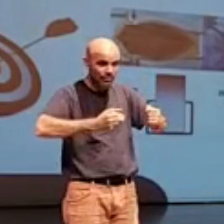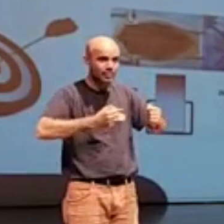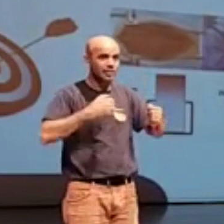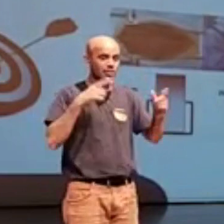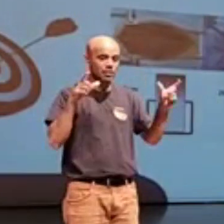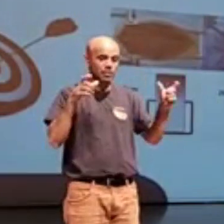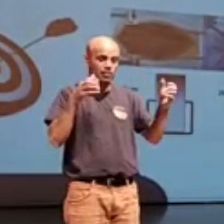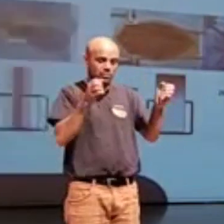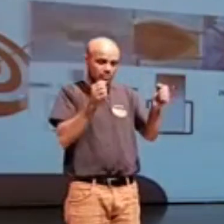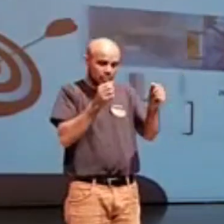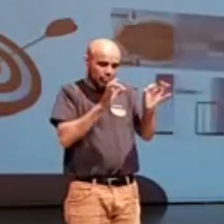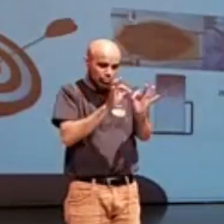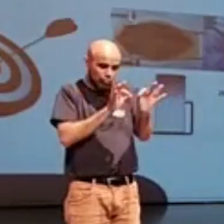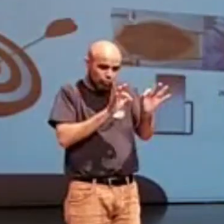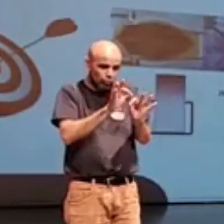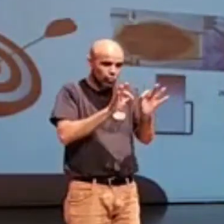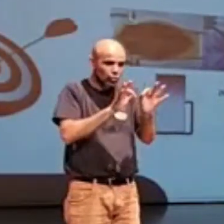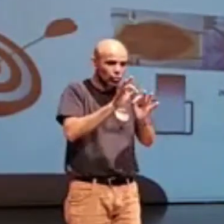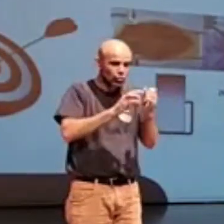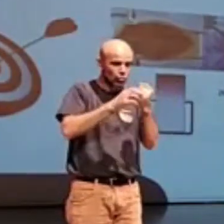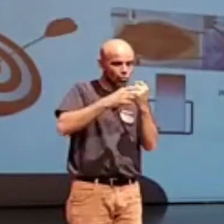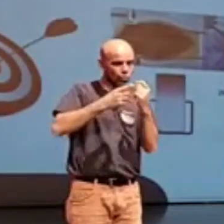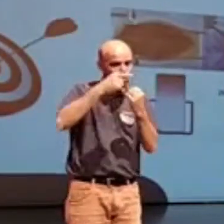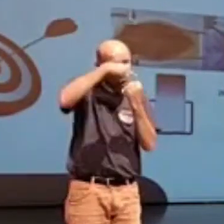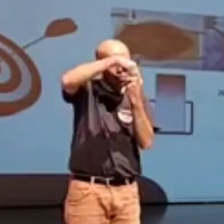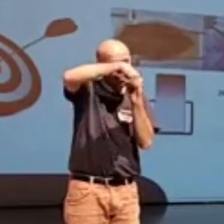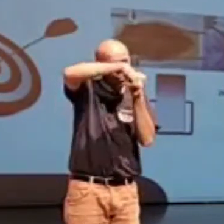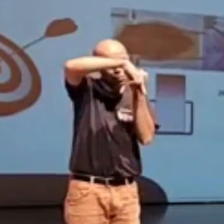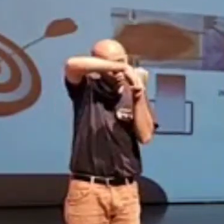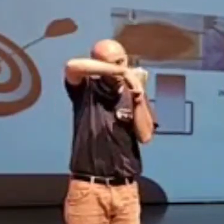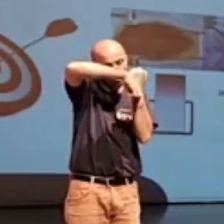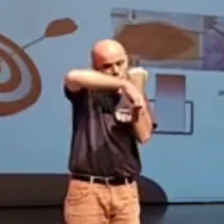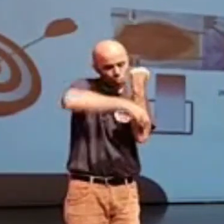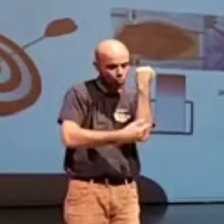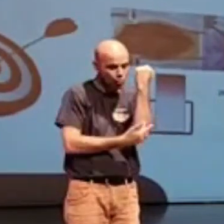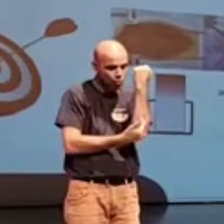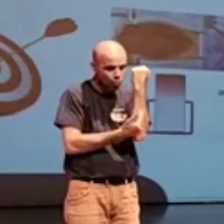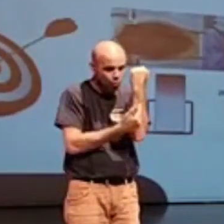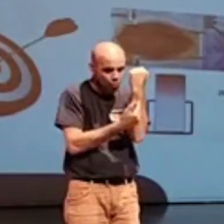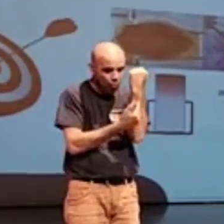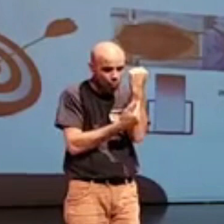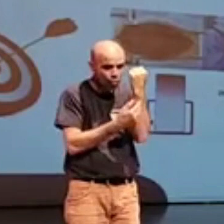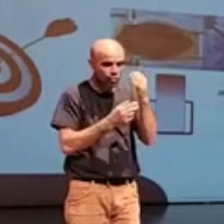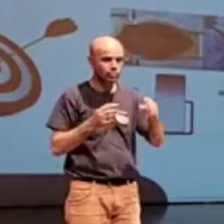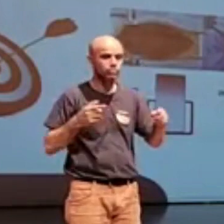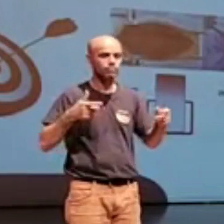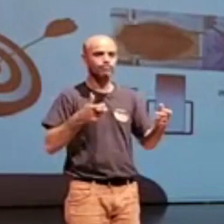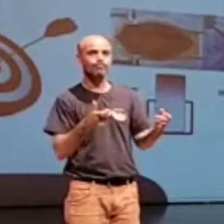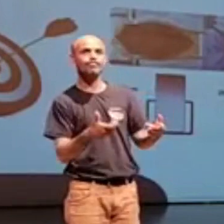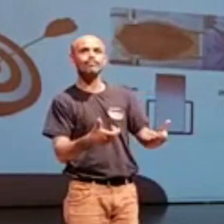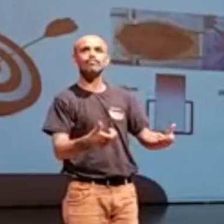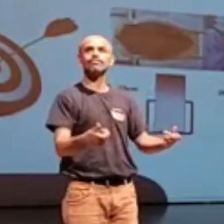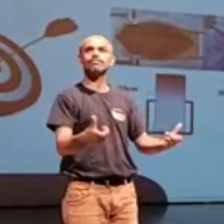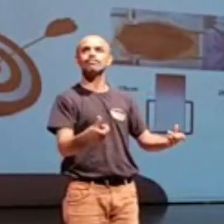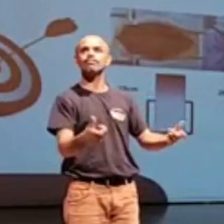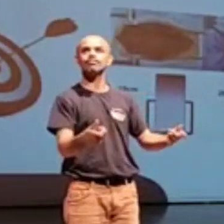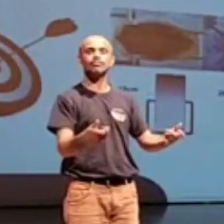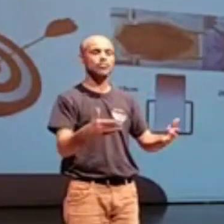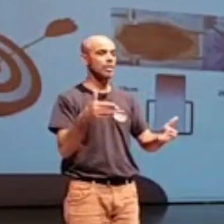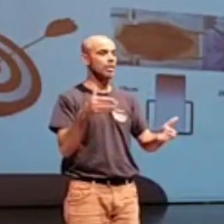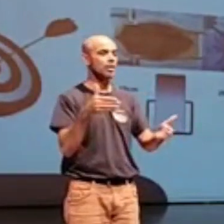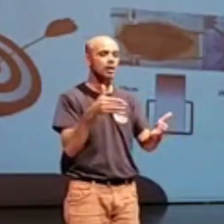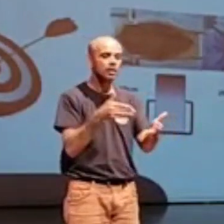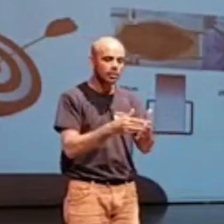fomos diminuindo, começando a utilizar alguns microscópios, depois fomos fazendo algumas cirurgias vídeo assistidas, até que chegou na parte